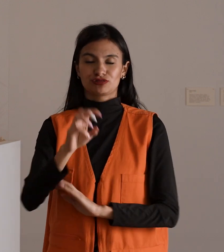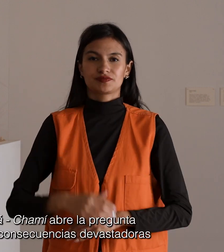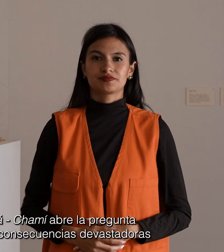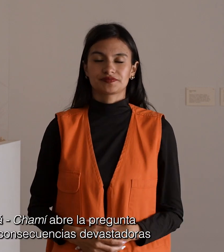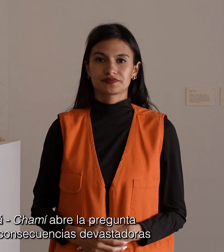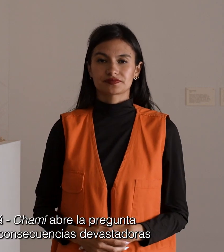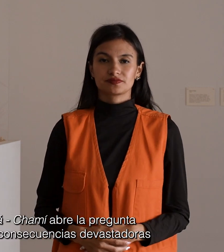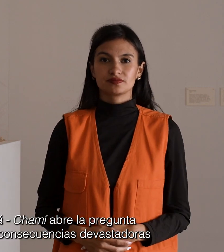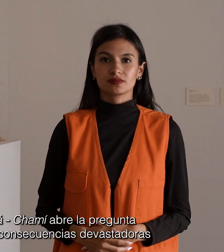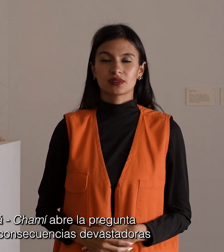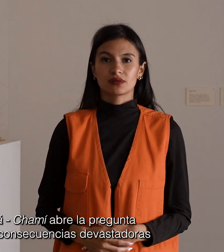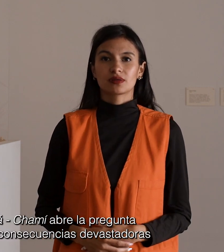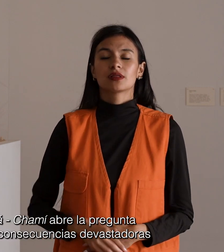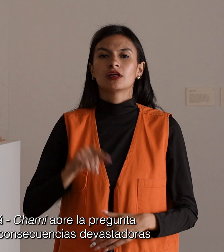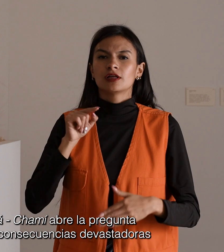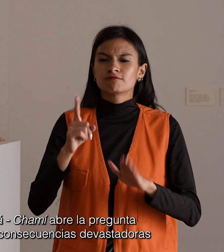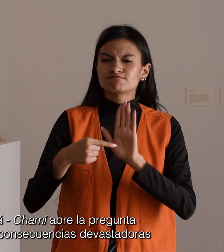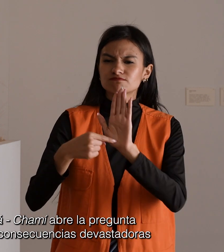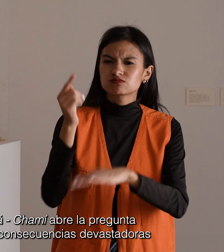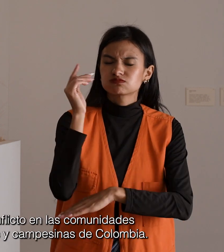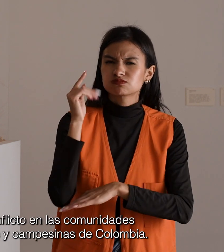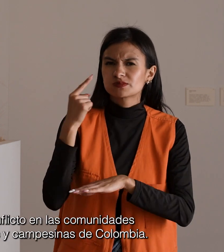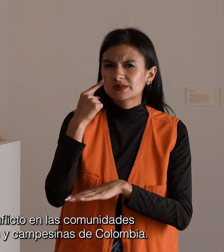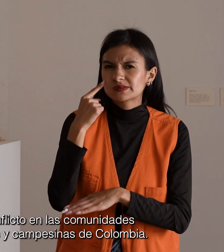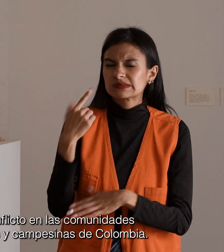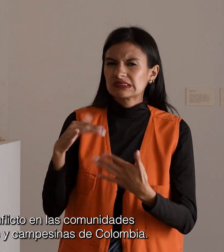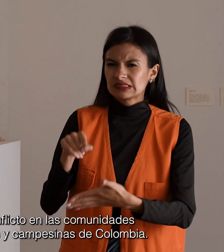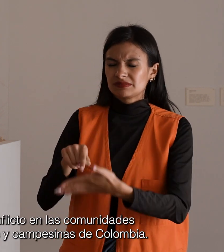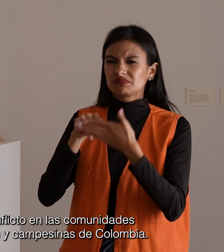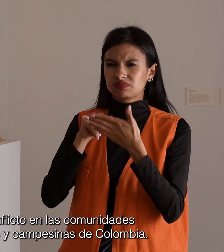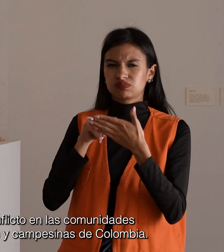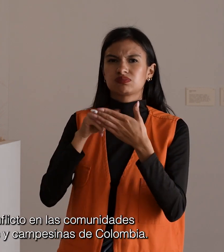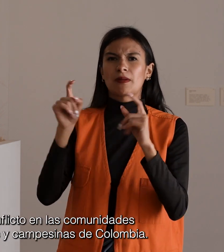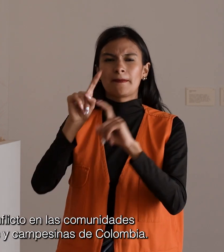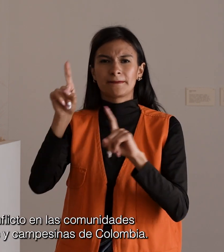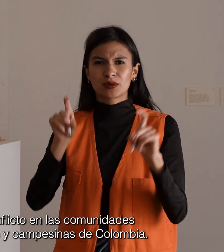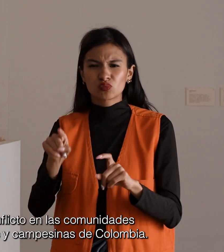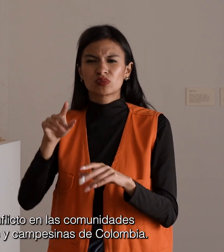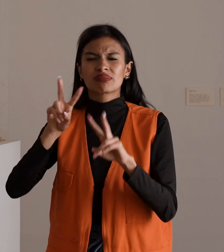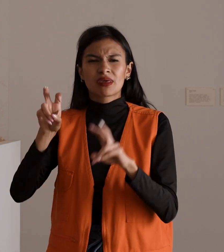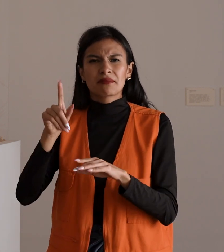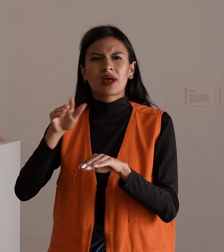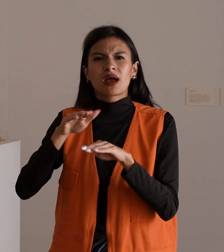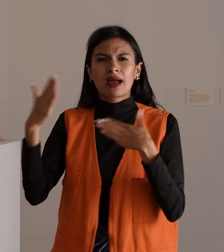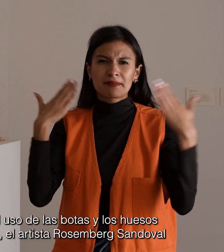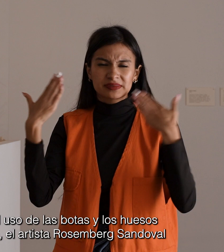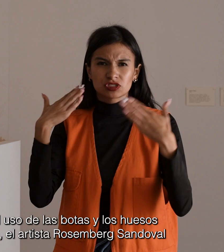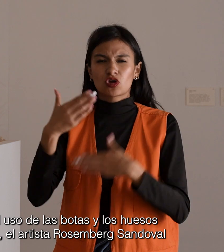la obra abre la pregunta sobre las consecuencias devastadoras del conflicto en las comunidades indígenas y campesinas de Colombia mediante el